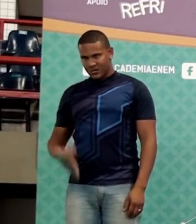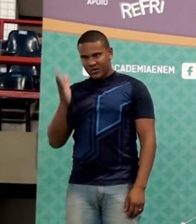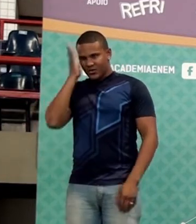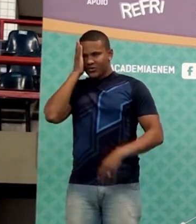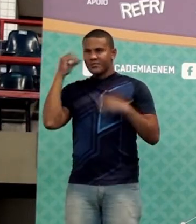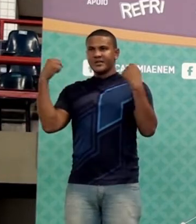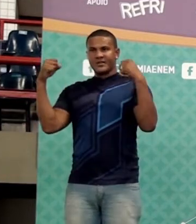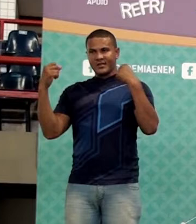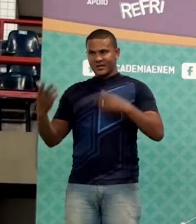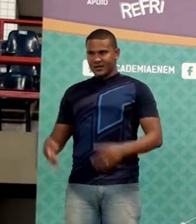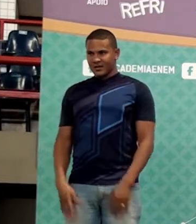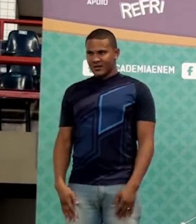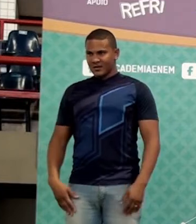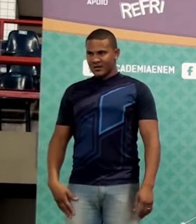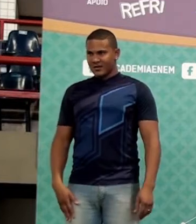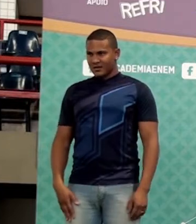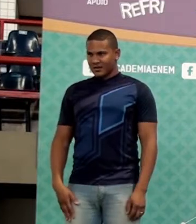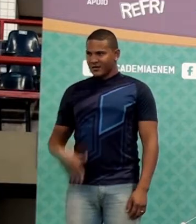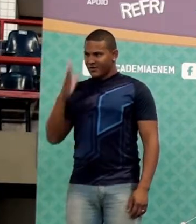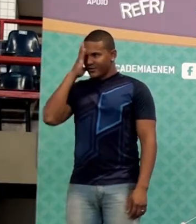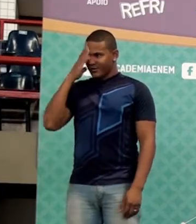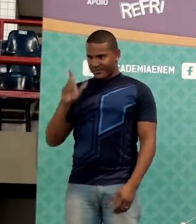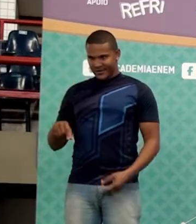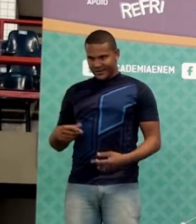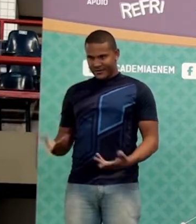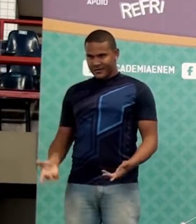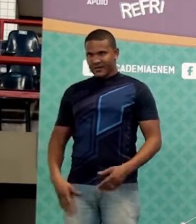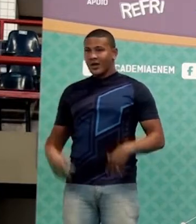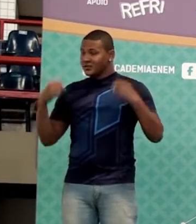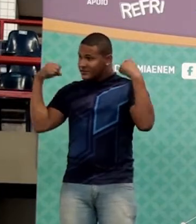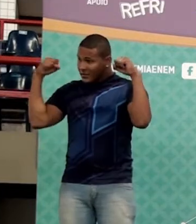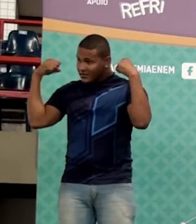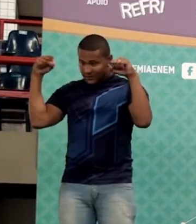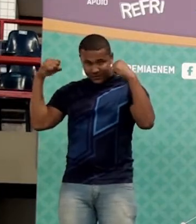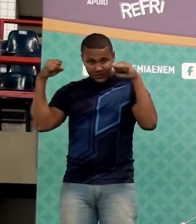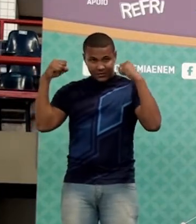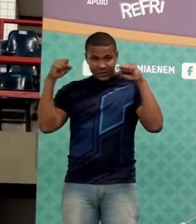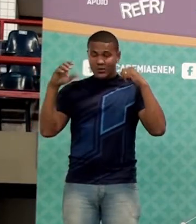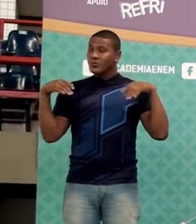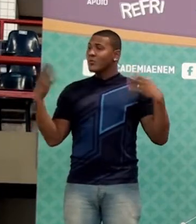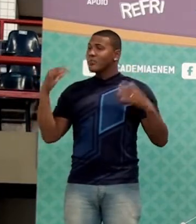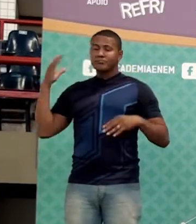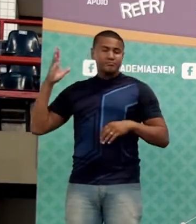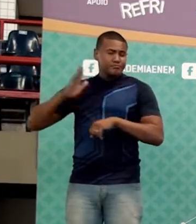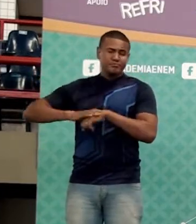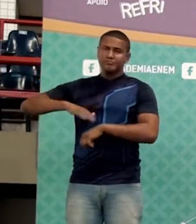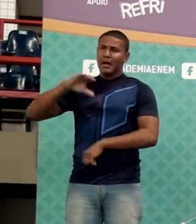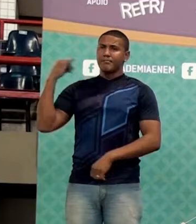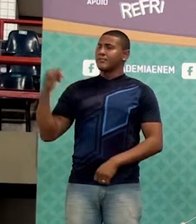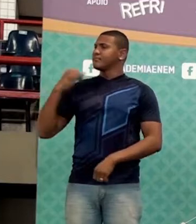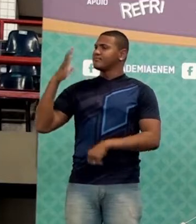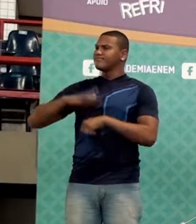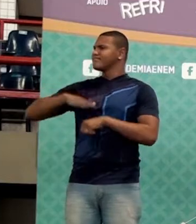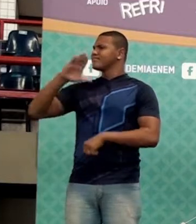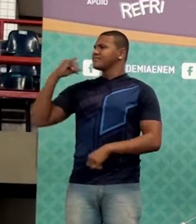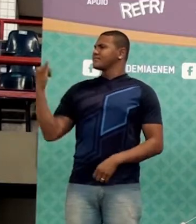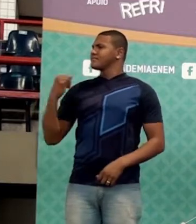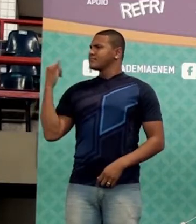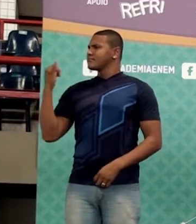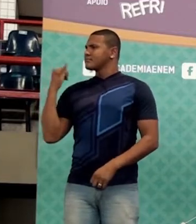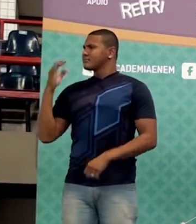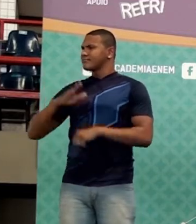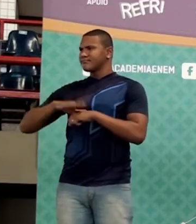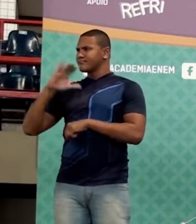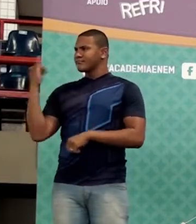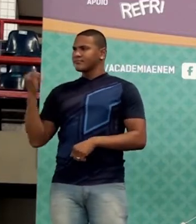mexer a boca roncando, né? Não. Qual é a atividade física mais importante, assim, para a gente começar qualquer coisa no